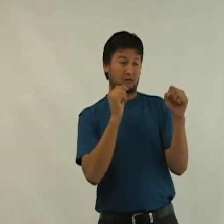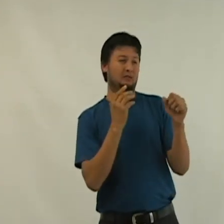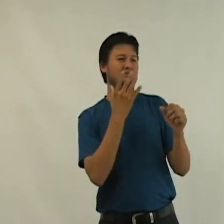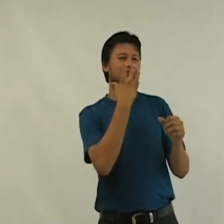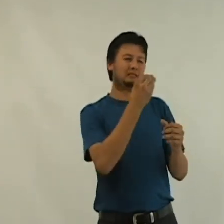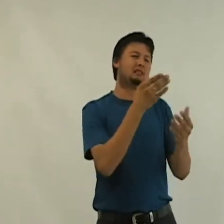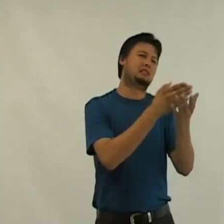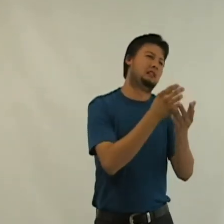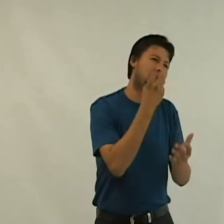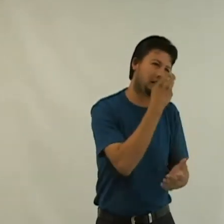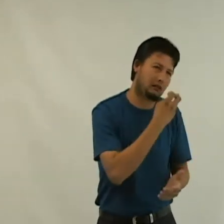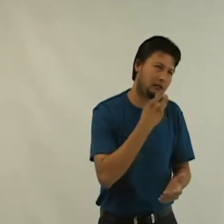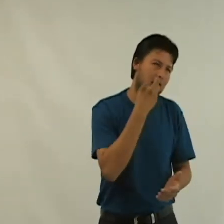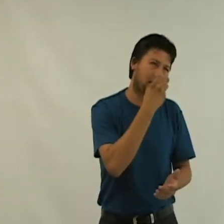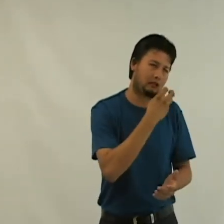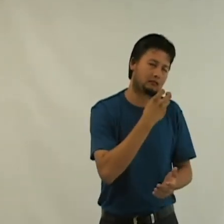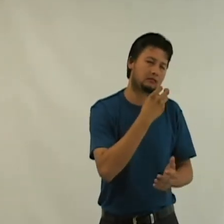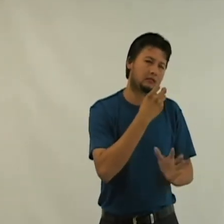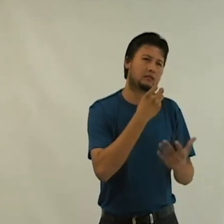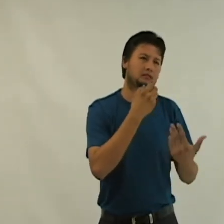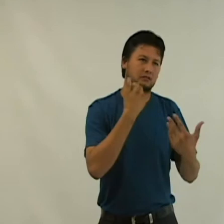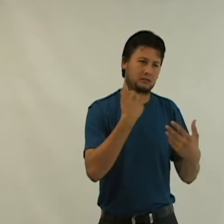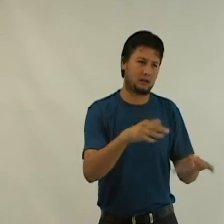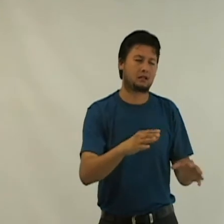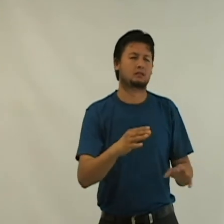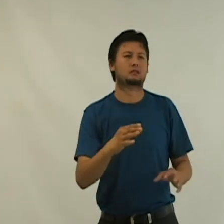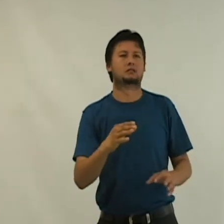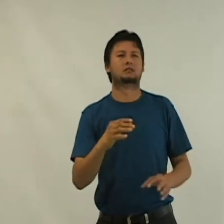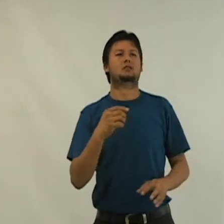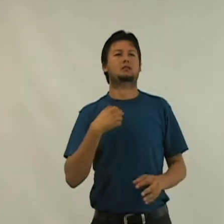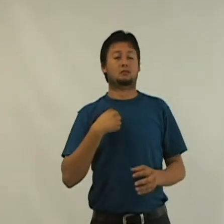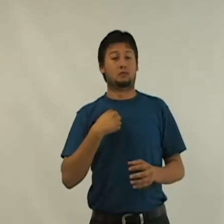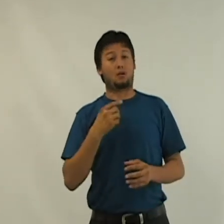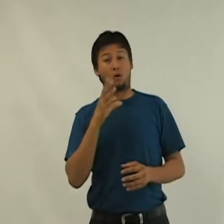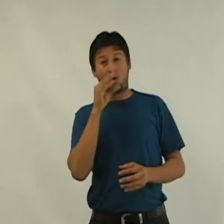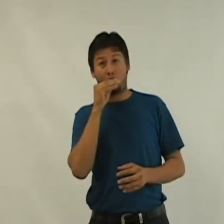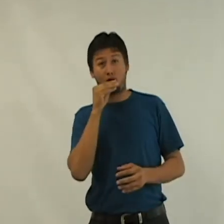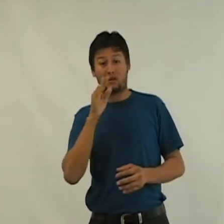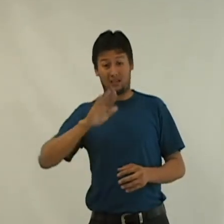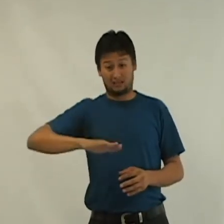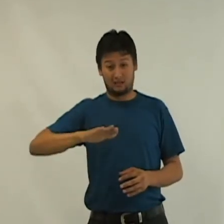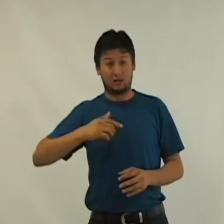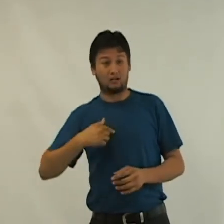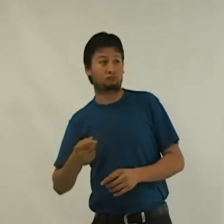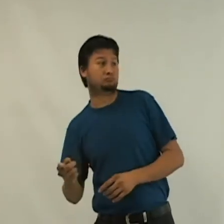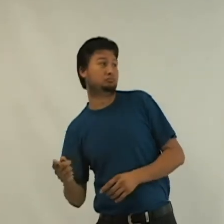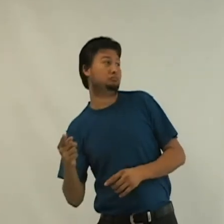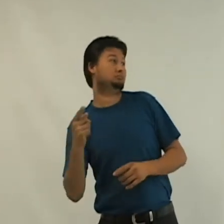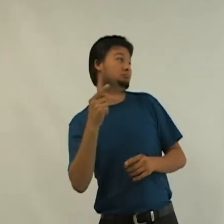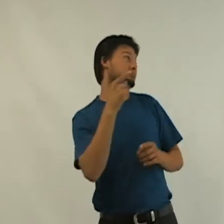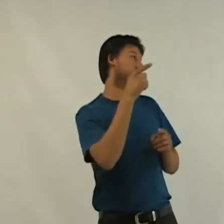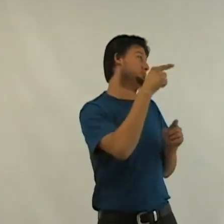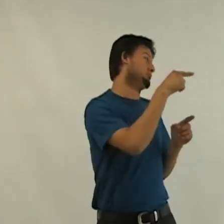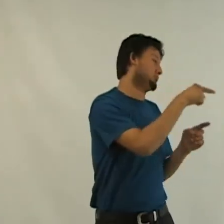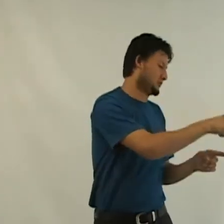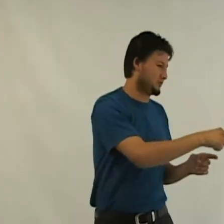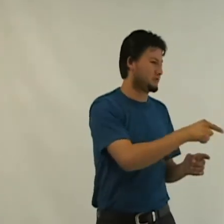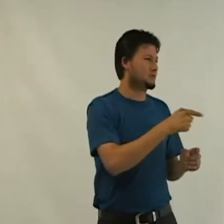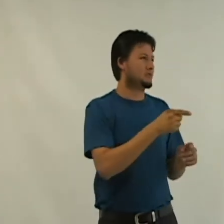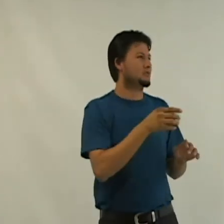iba a audición y lenguaje a terapias. Al terminar, iba donde los oyentes, estaba integrado con los oyentes.